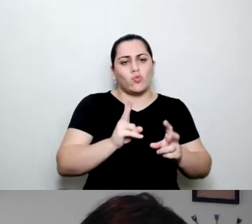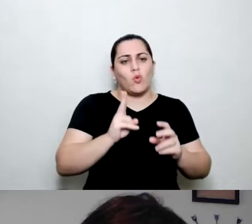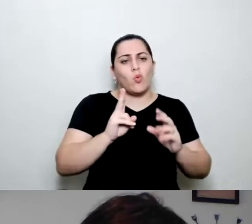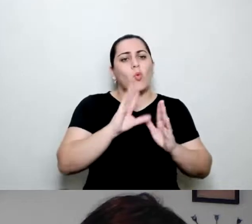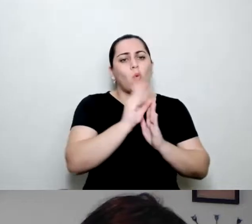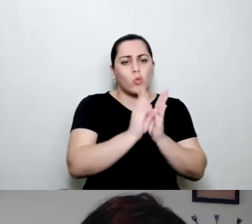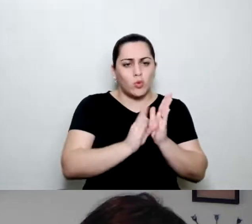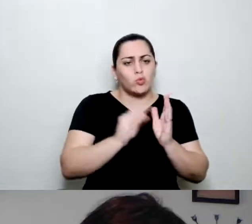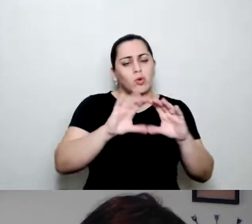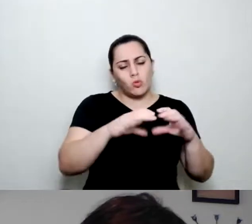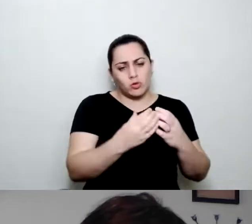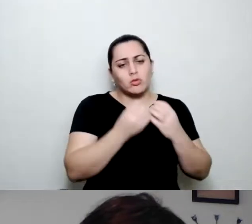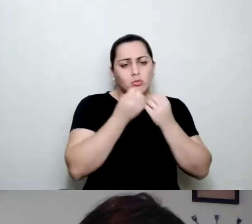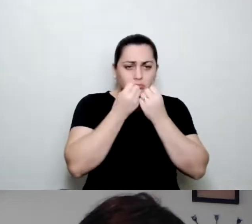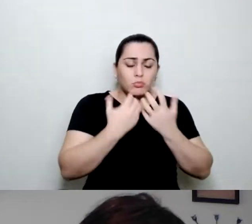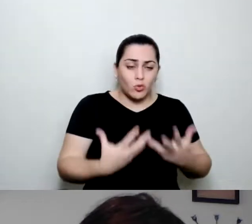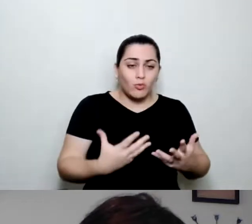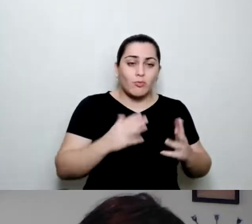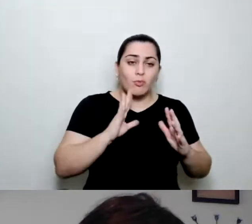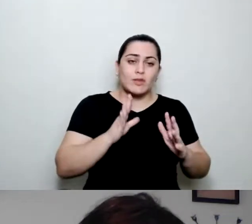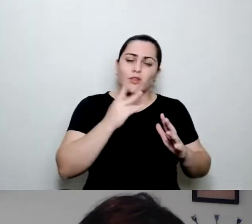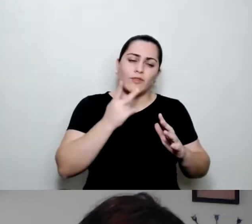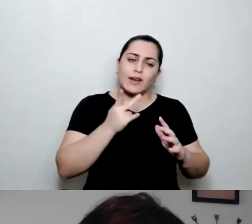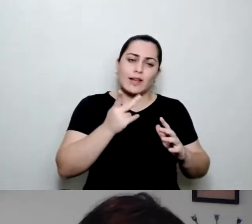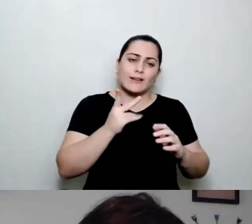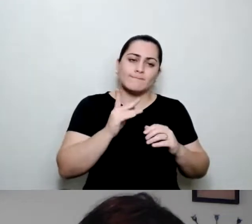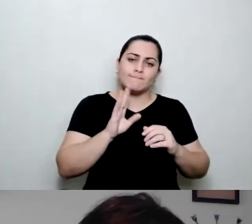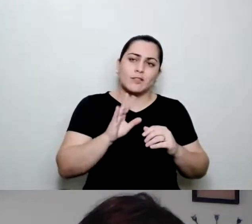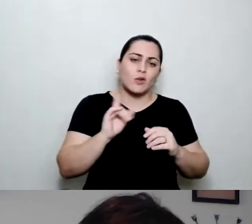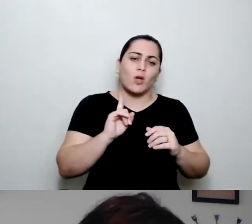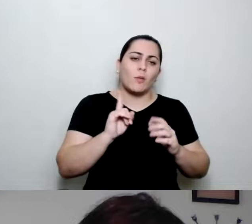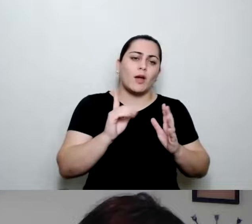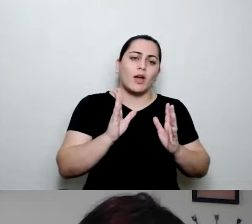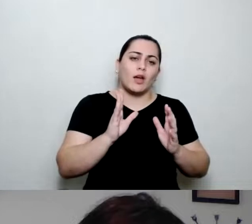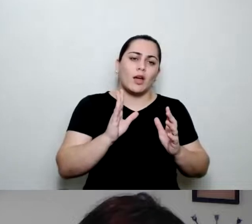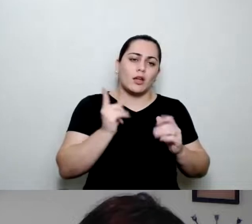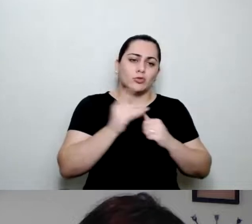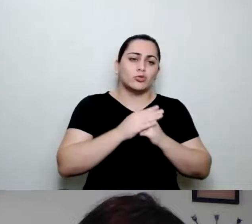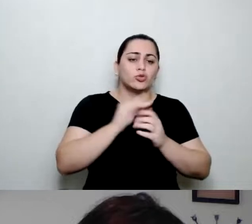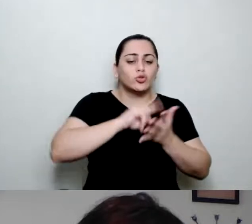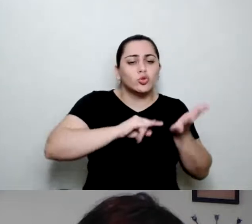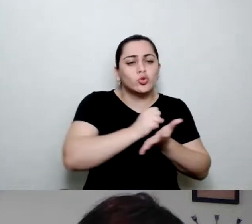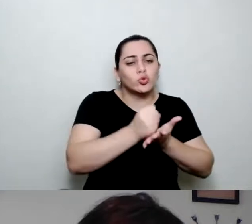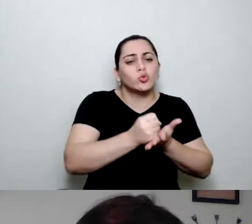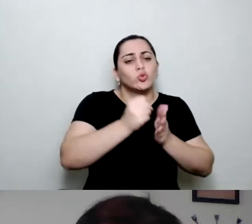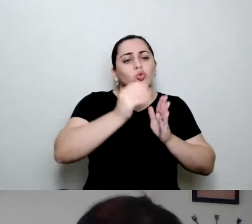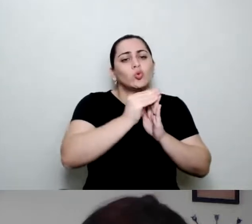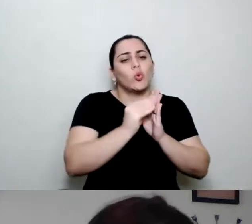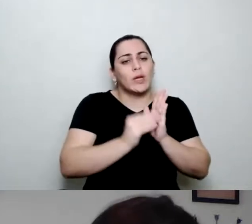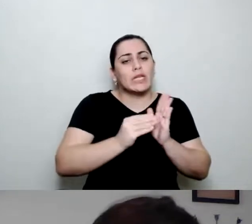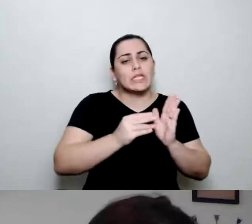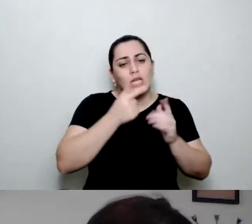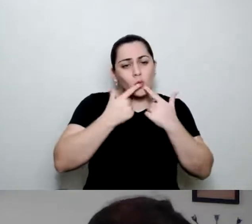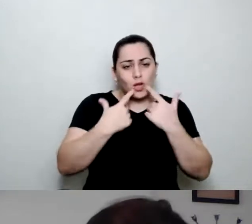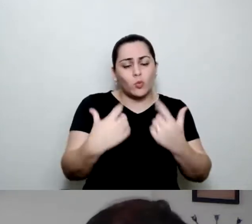comunidade, é muito válido. Mas eu não chamaria isso de documentação linguística, eu chamaria isso de documentação cultural, né? Que